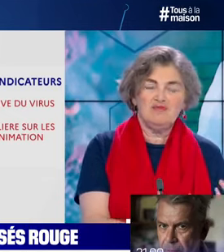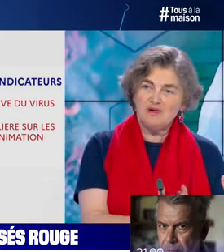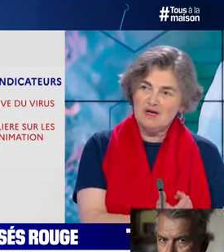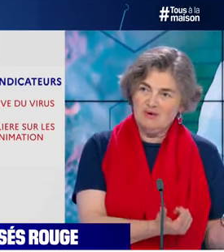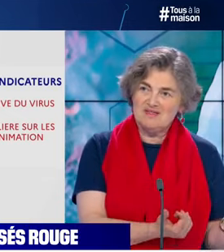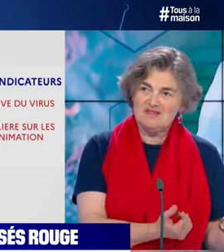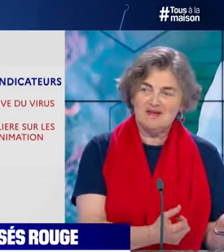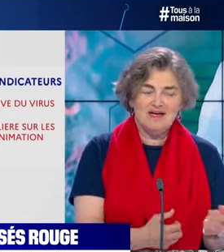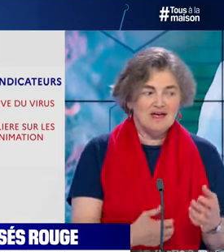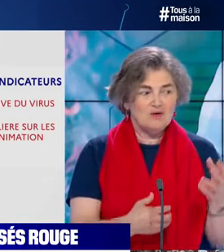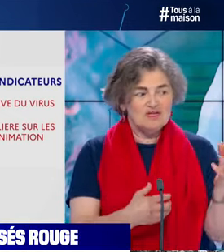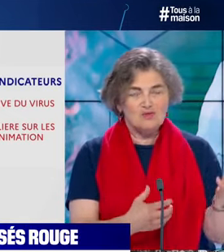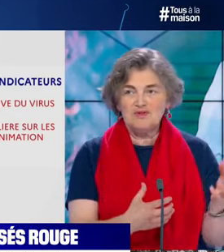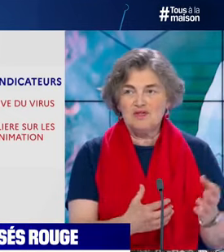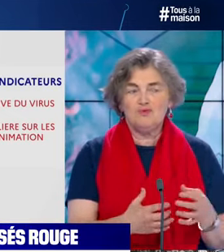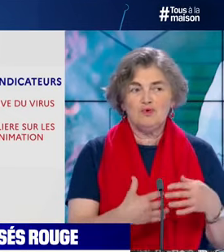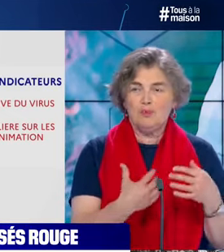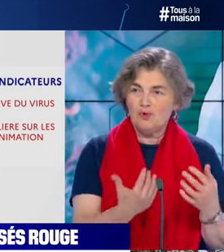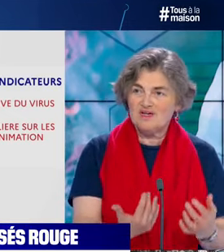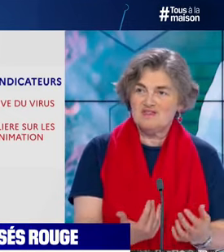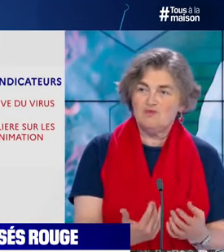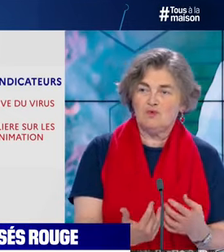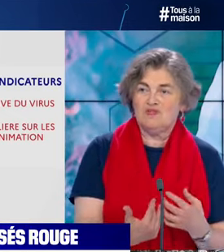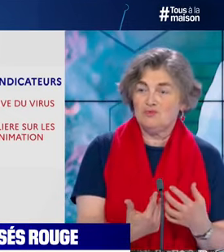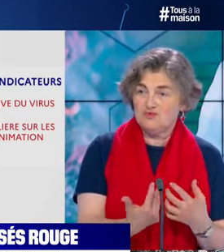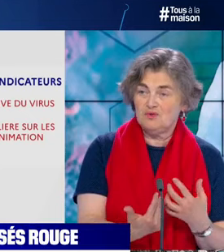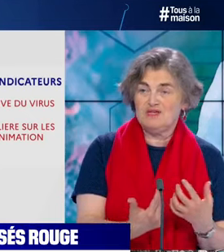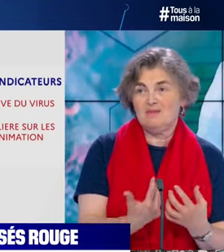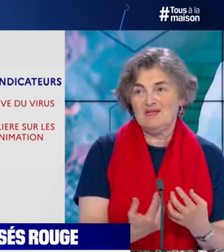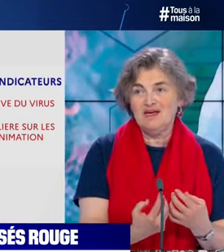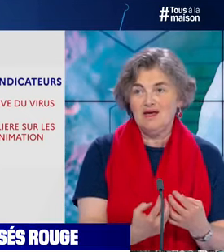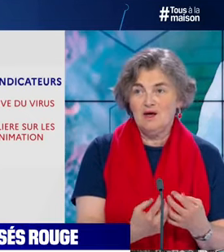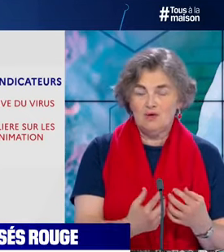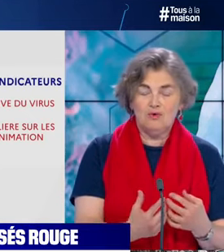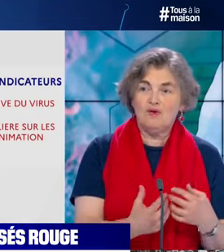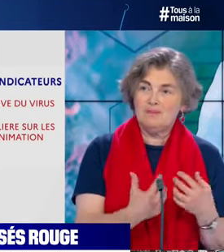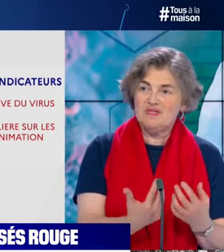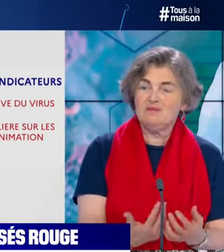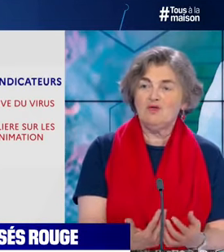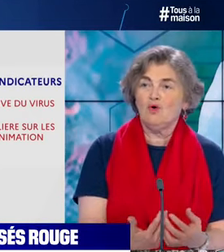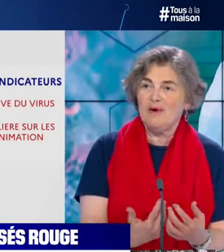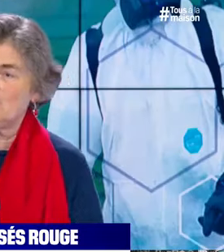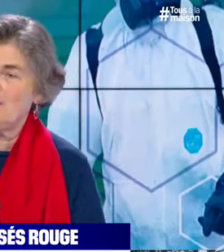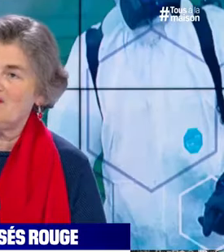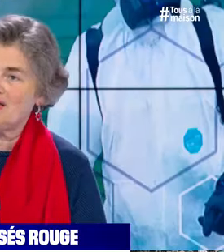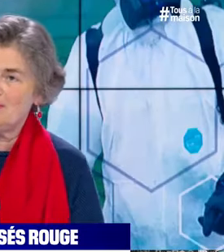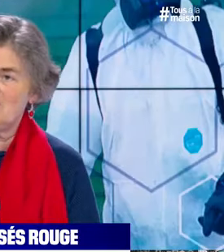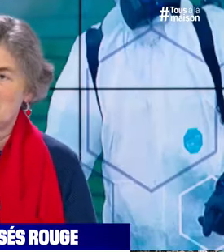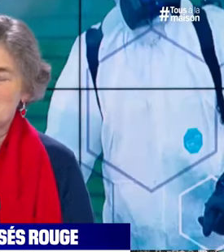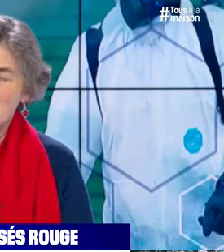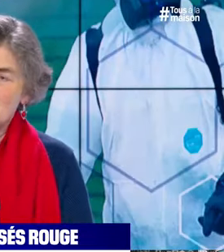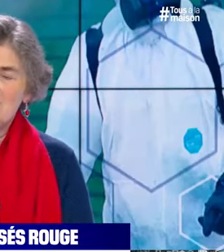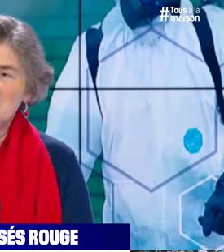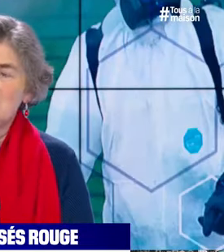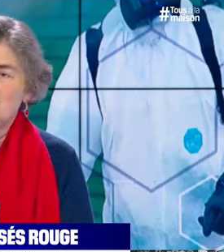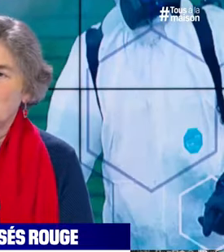épargnées, et il faut qu'elles le restent, et que les autres, il faut que progressivement on déconfine de telle manière que l'épidémie ne reparte pas avec la même